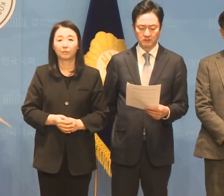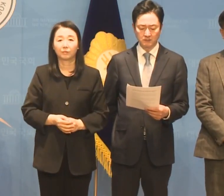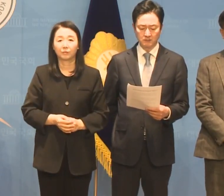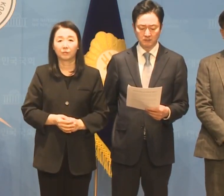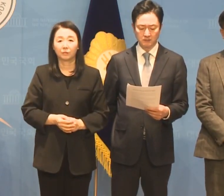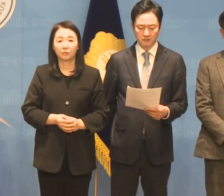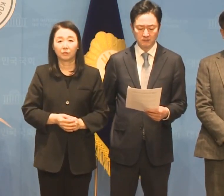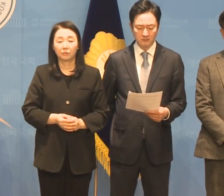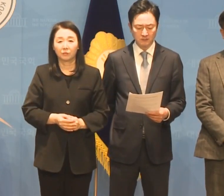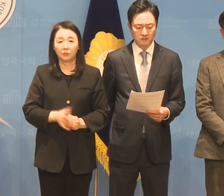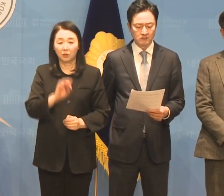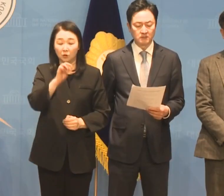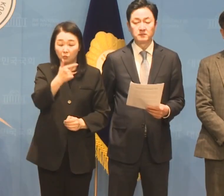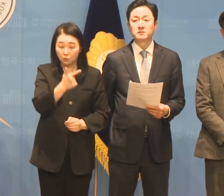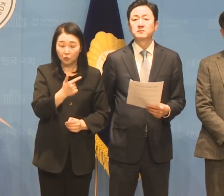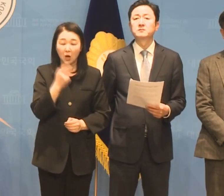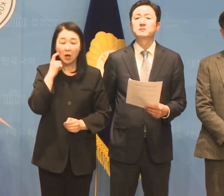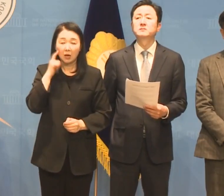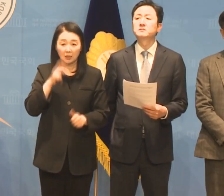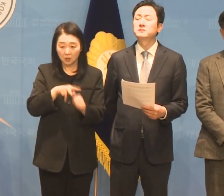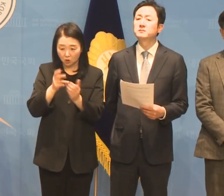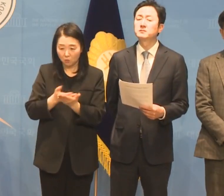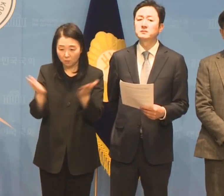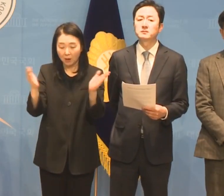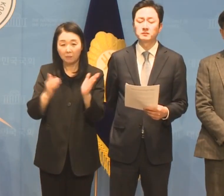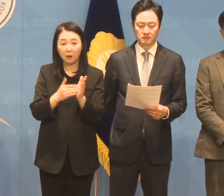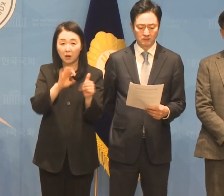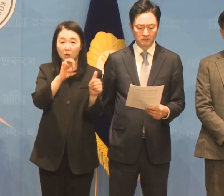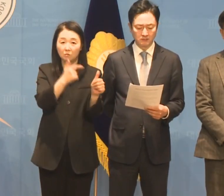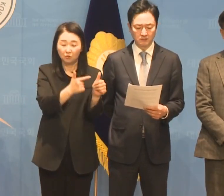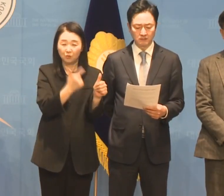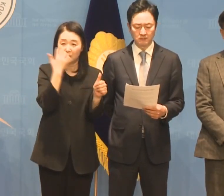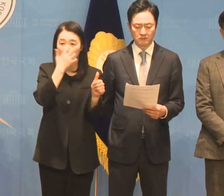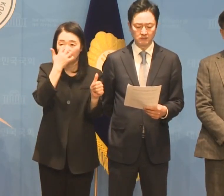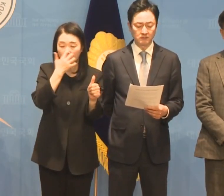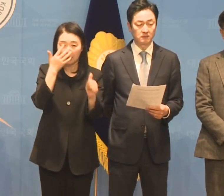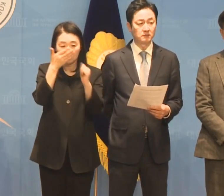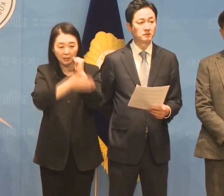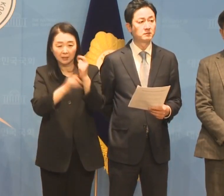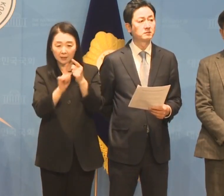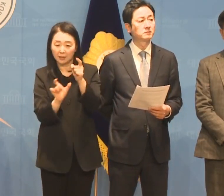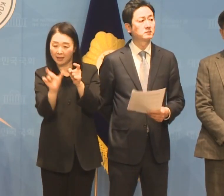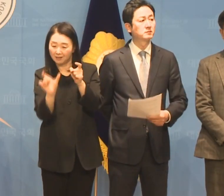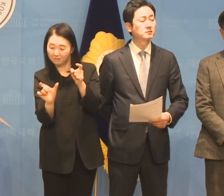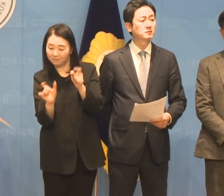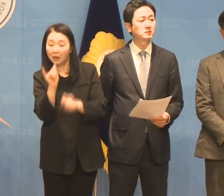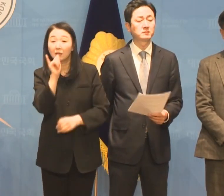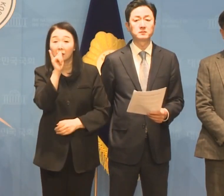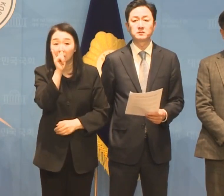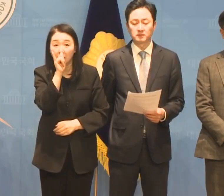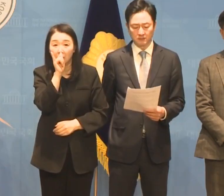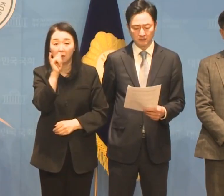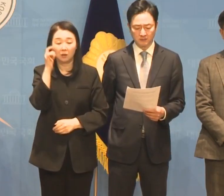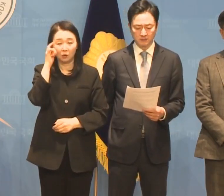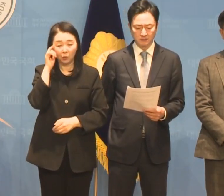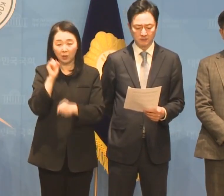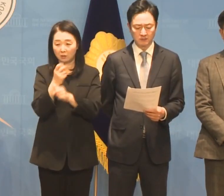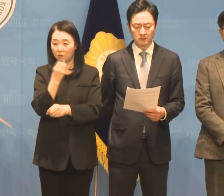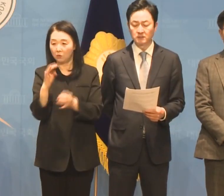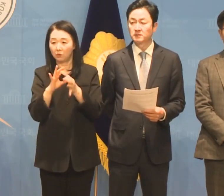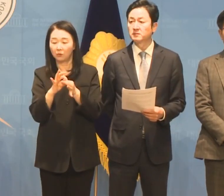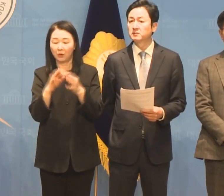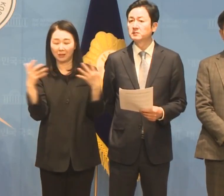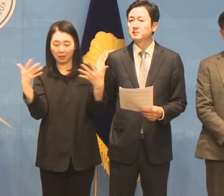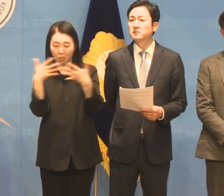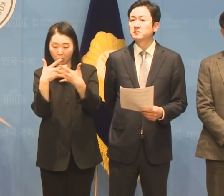최초 문영배 재판관에 대한 허위 사실로 유포되었던 문영배가 음란한 사진에 댓글을 달았다는 내용은 이미 언론을 통해